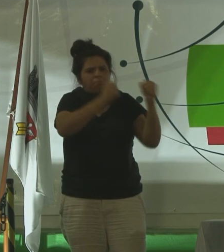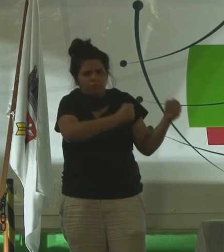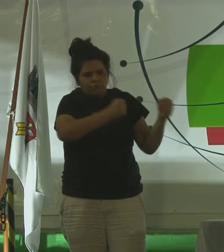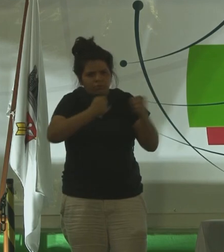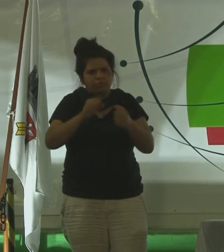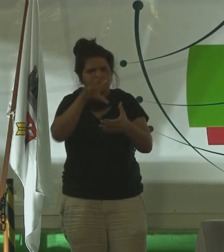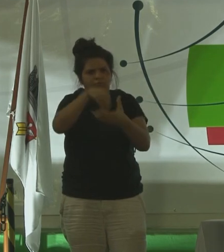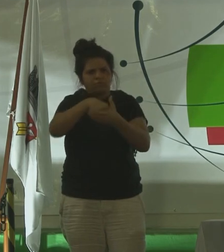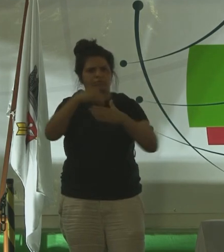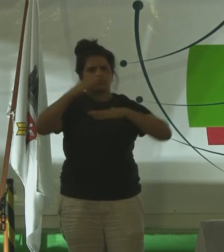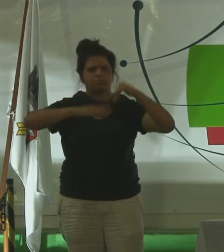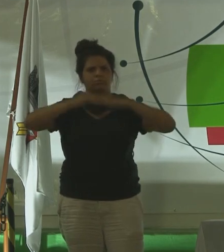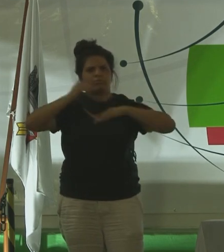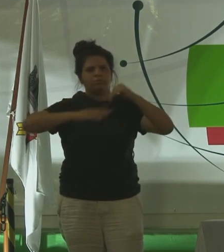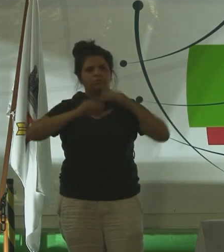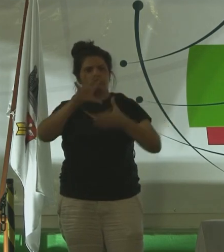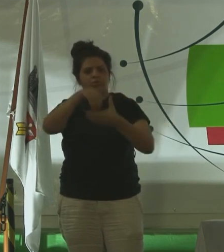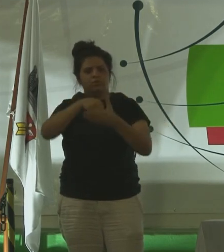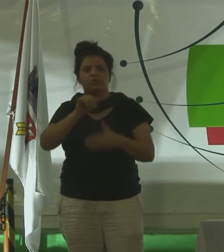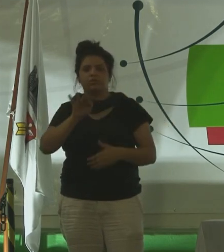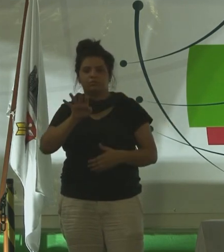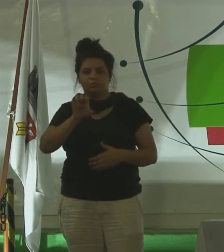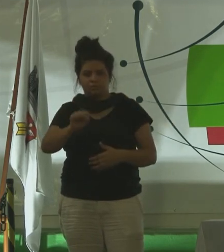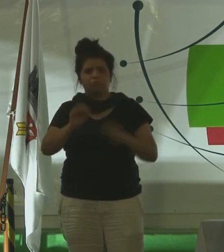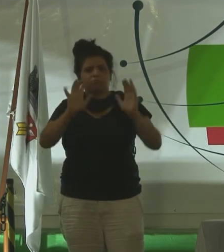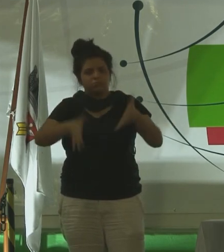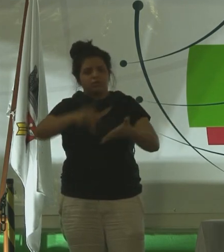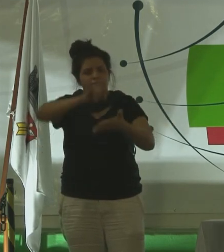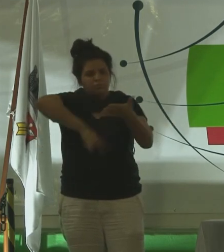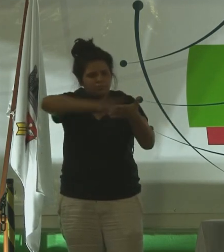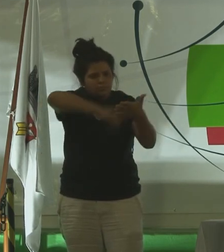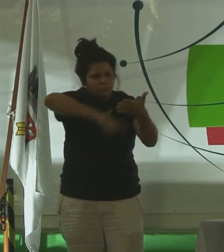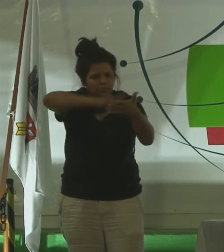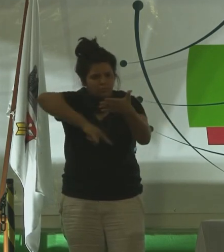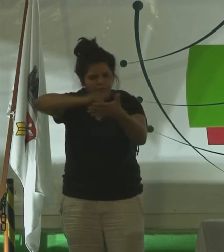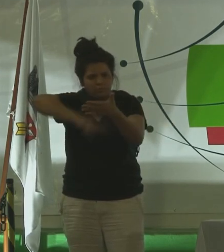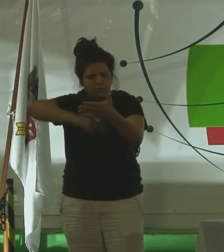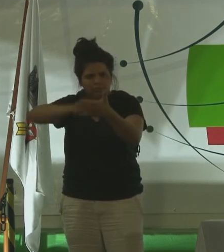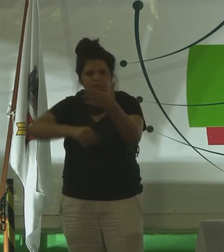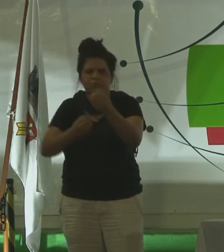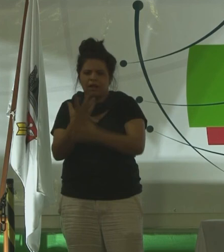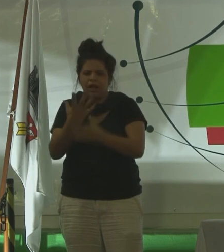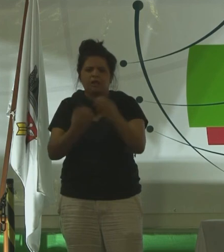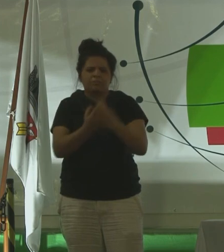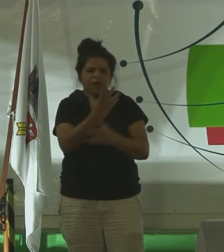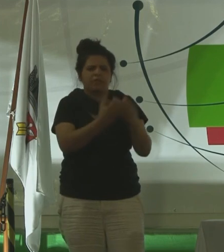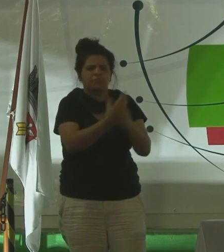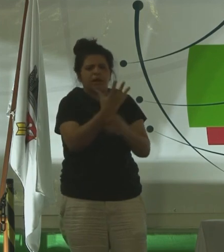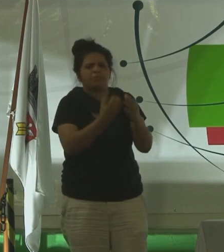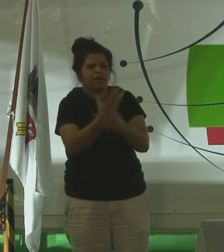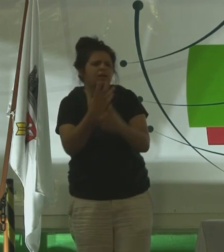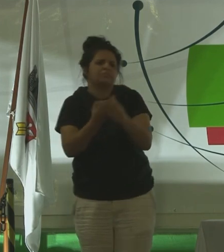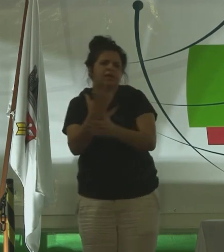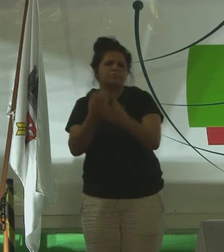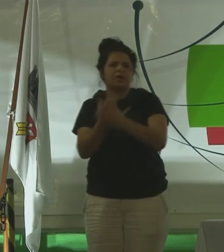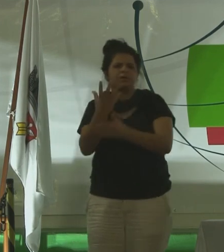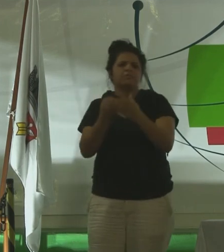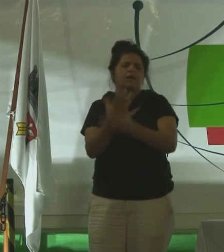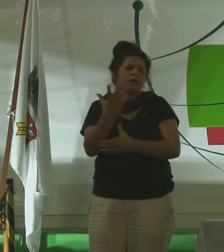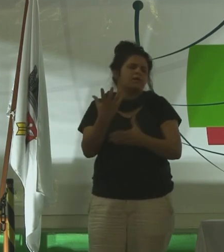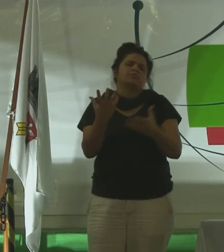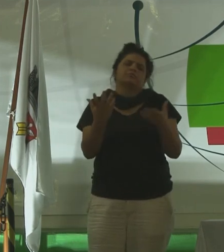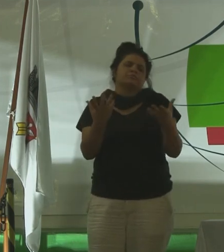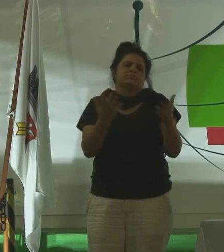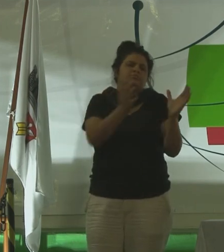nossos servidores. Temos feito produções de documentos constantes, então as nossas comissões, né, locais,